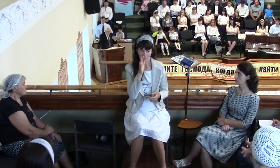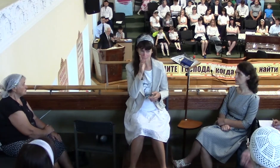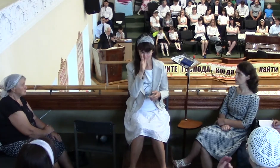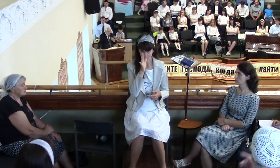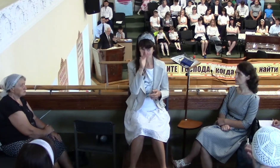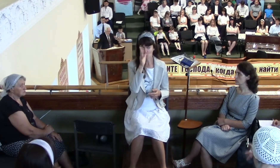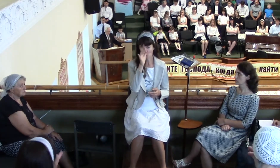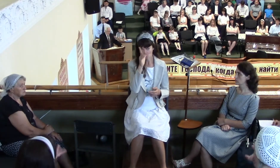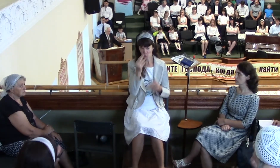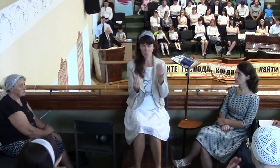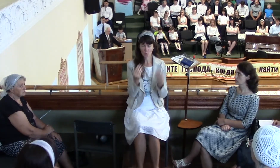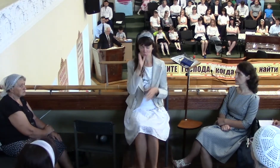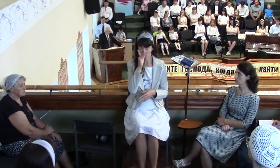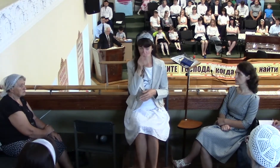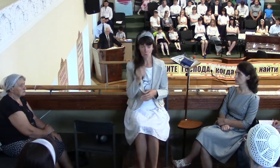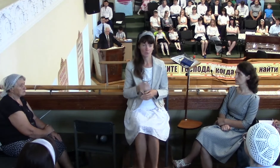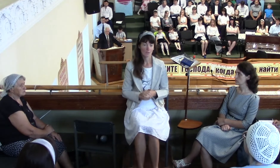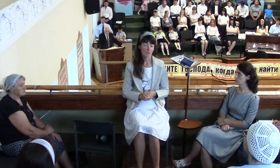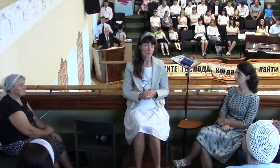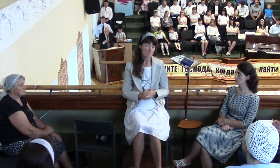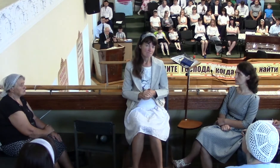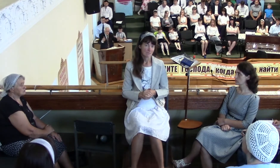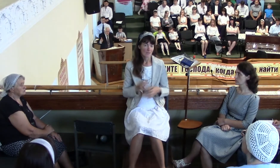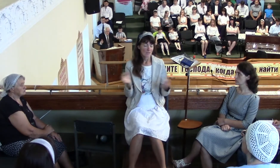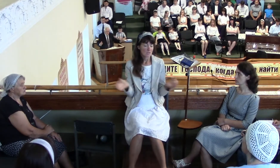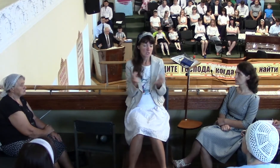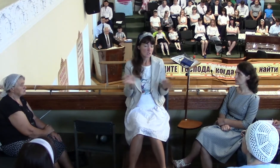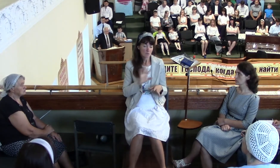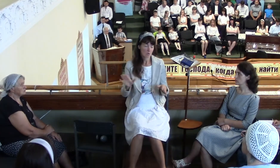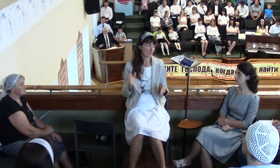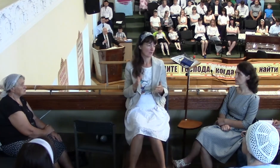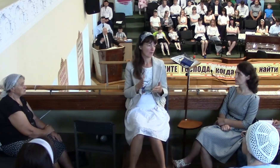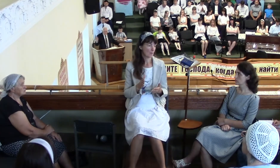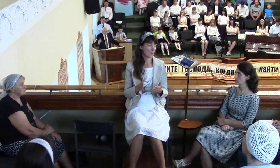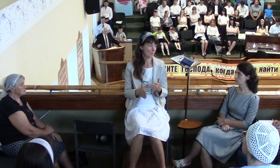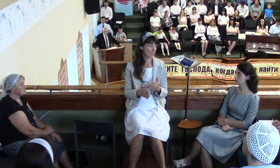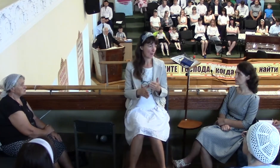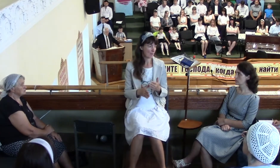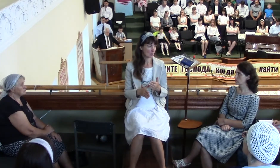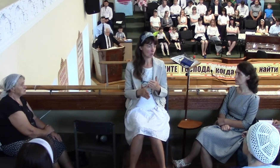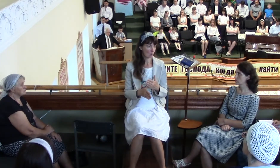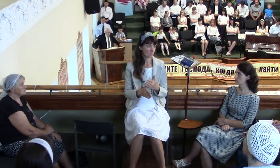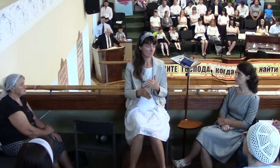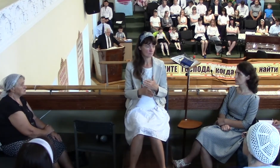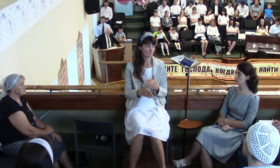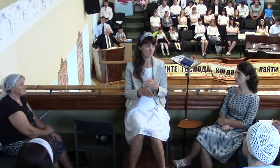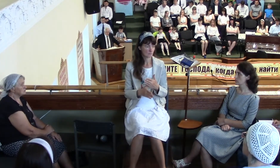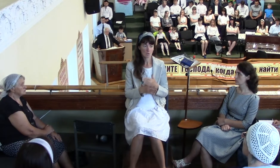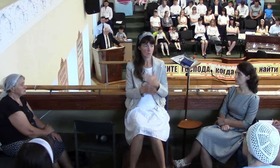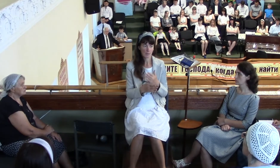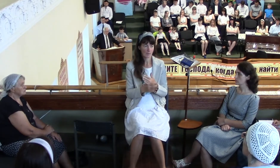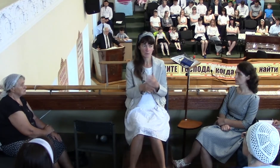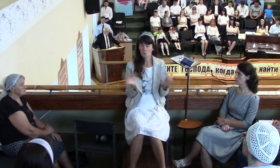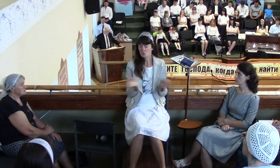И болит сегодня моя душа. Друзья, ничто в мире, ничто в мире не исцелит душу, кроме крови